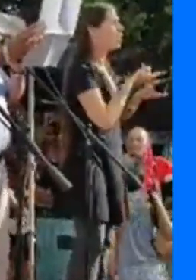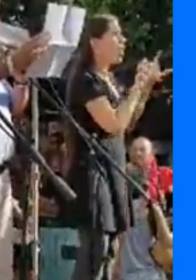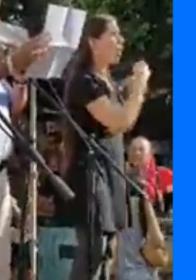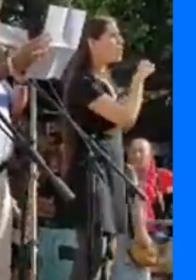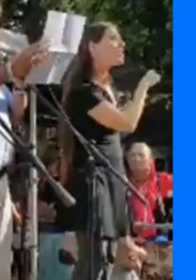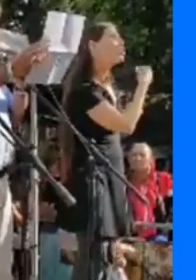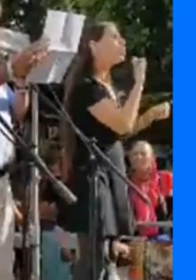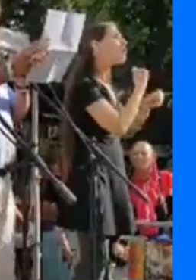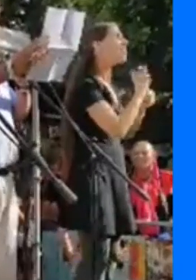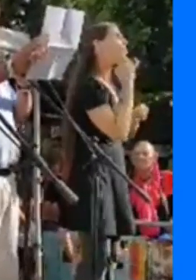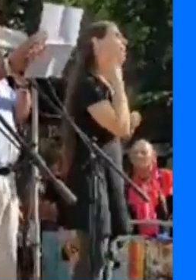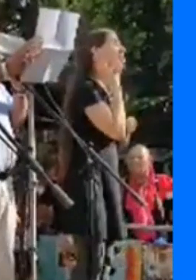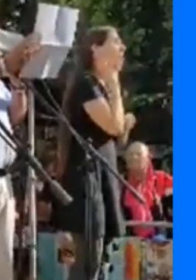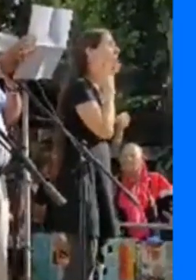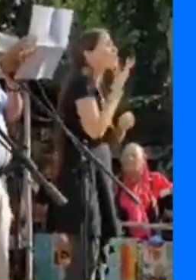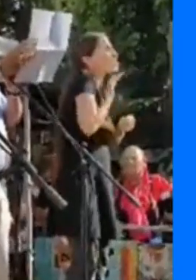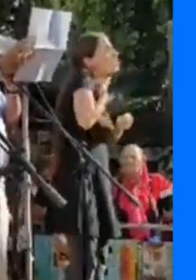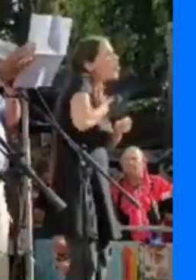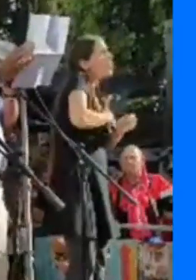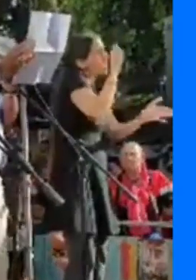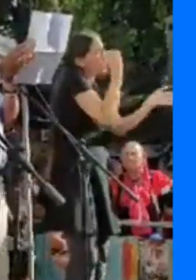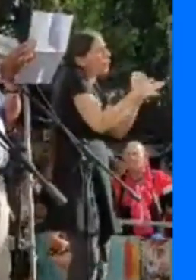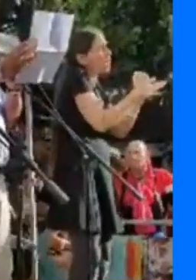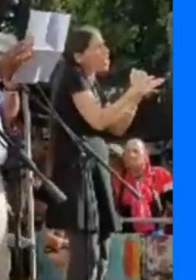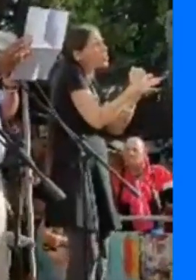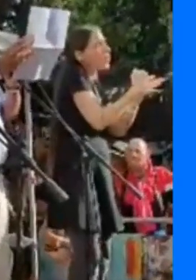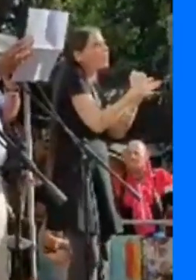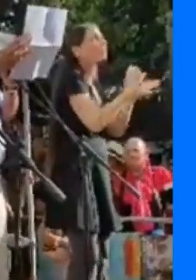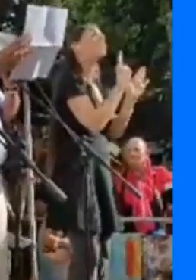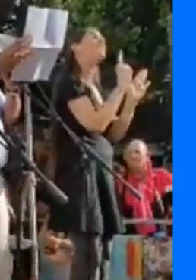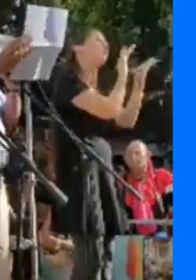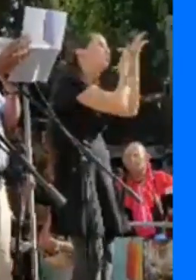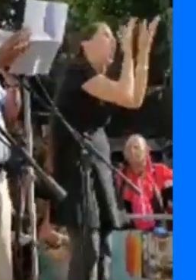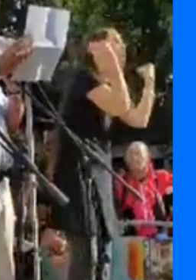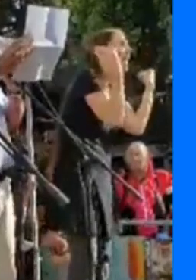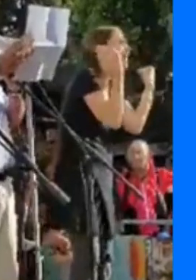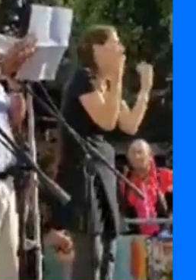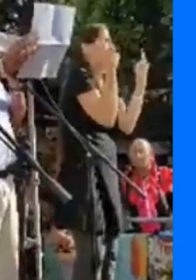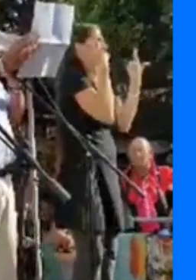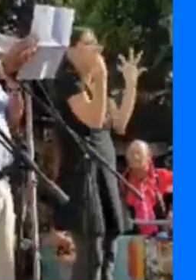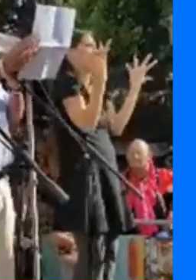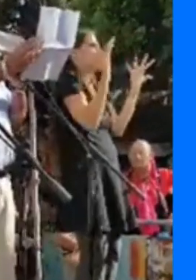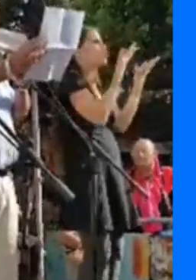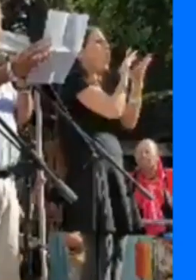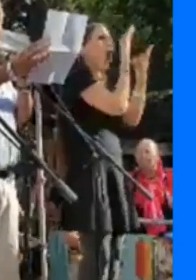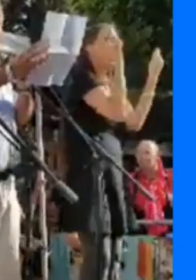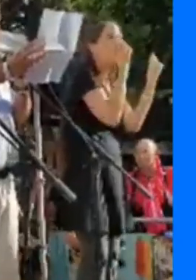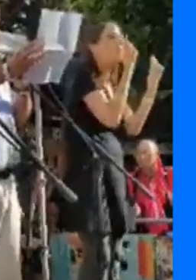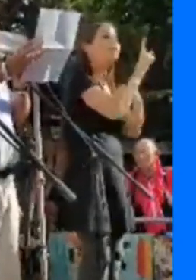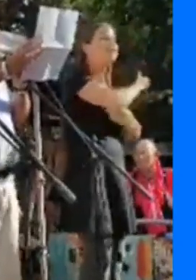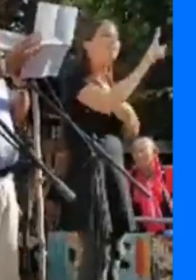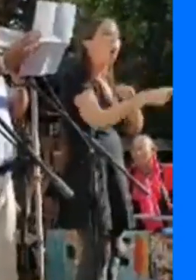שעובד ביקב המבקש מהם תעודת כשרות, ושוכחים משום מה איסורי